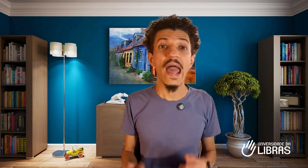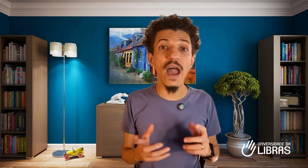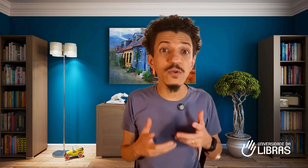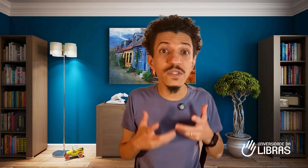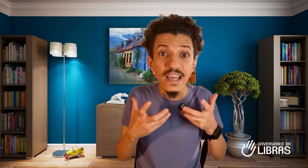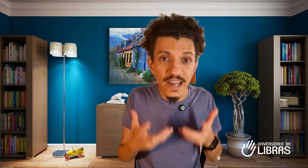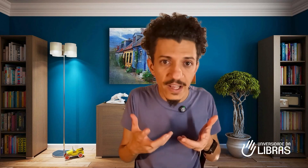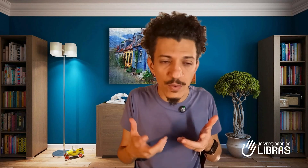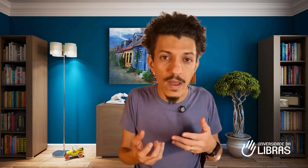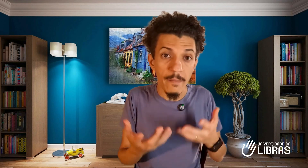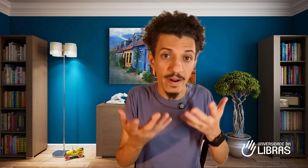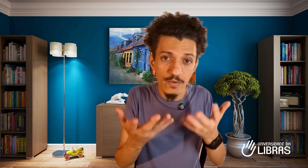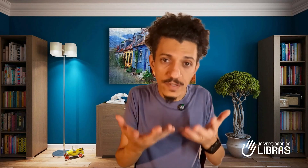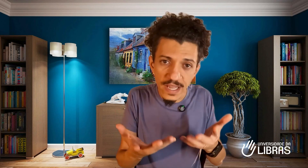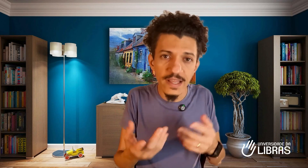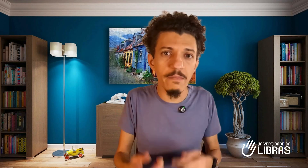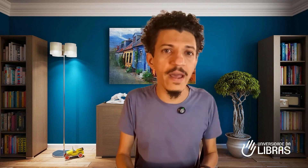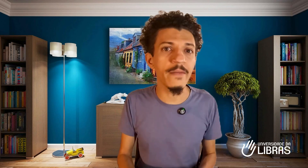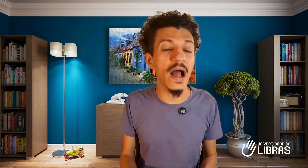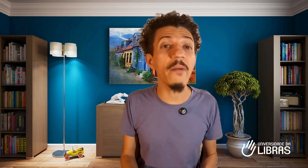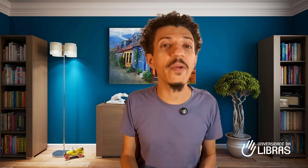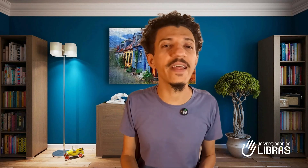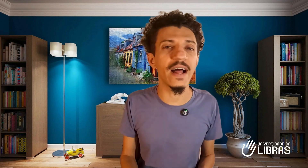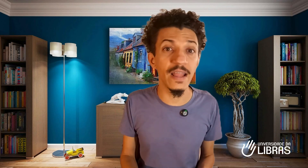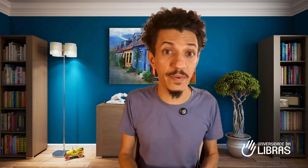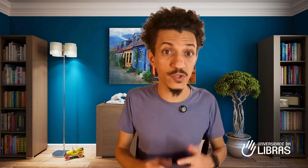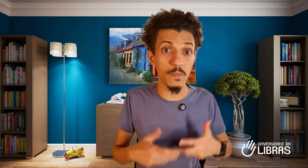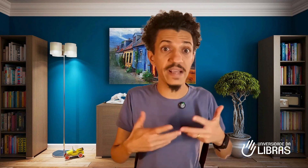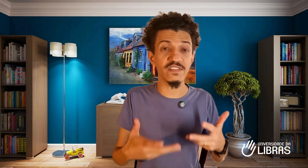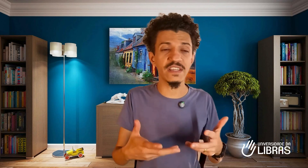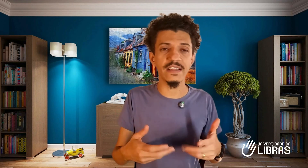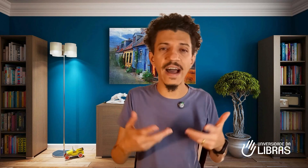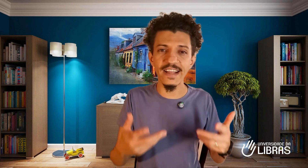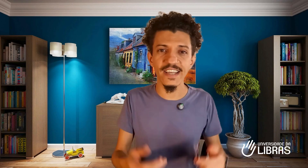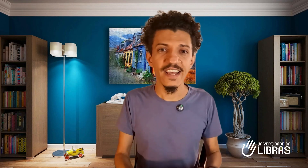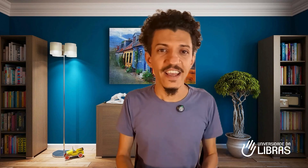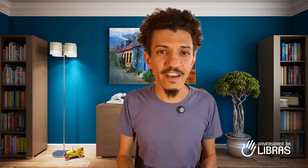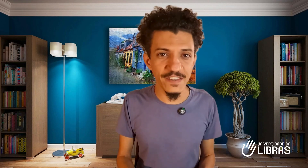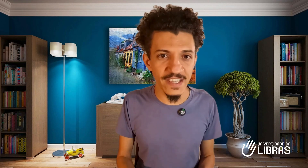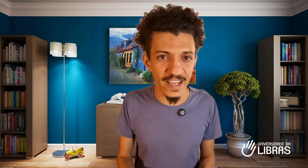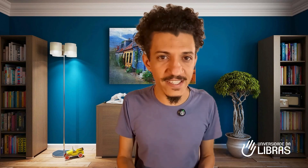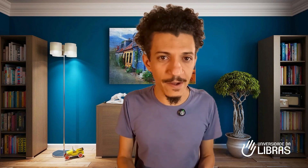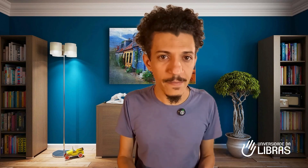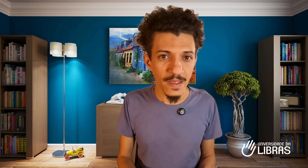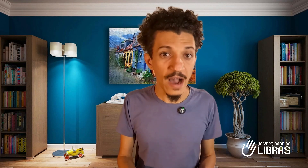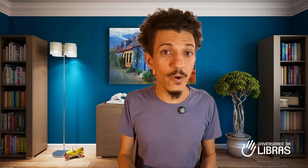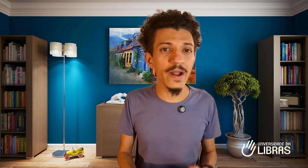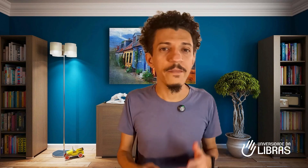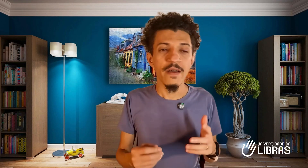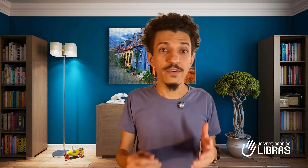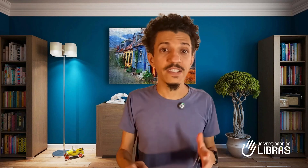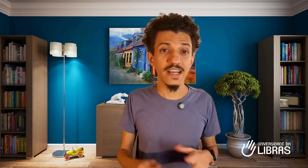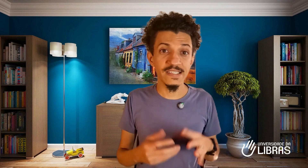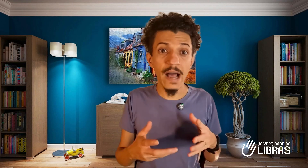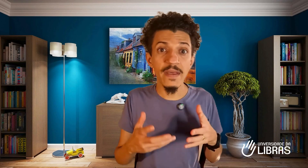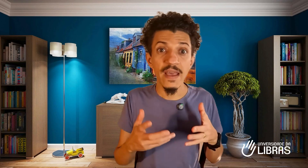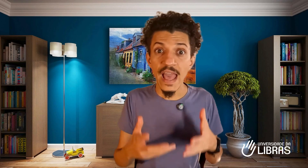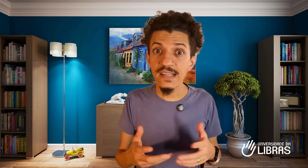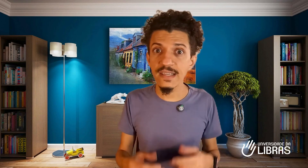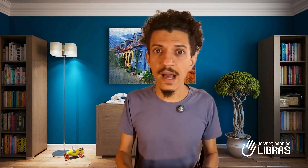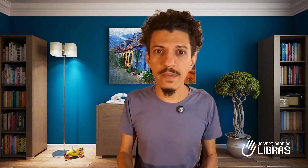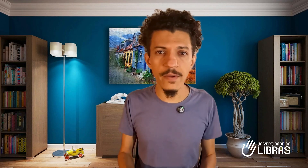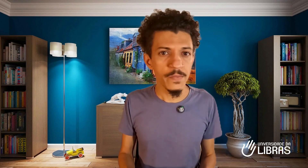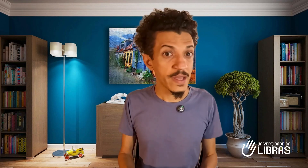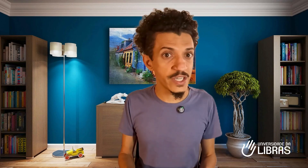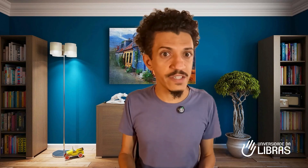visual é o segredo para você também aprender a Libras com mais facilidade e eficiência. Agora, você já sabe